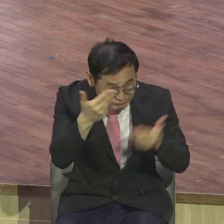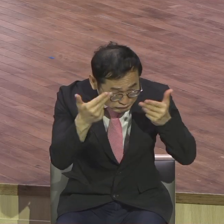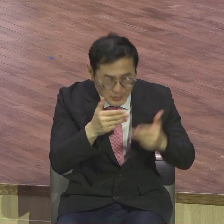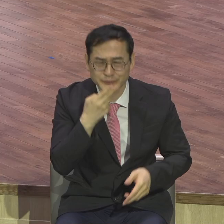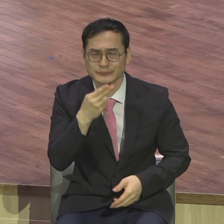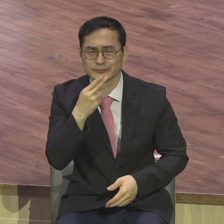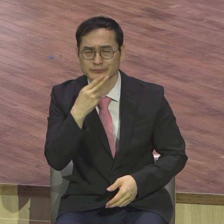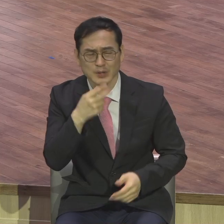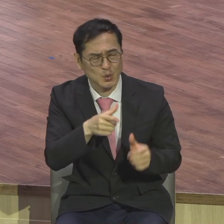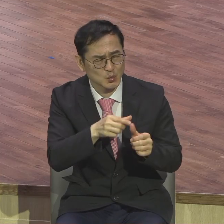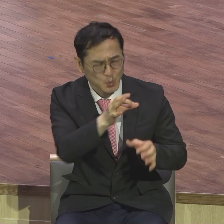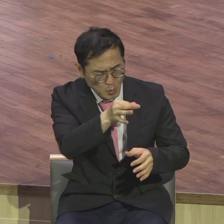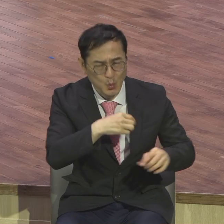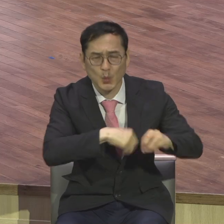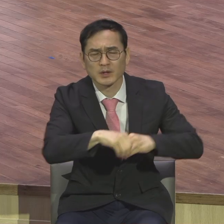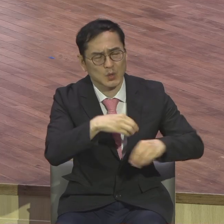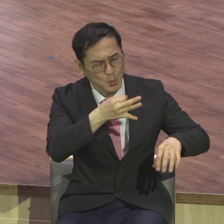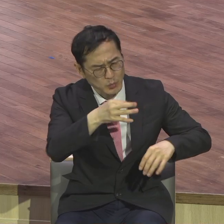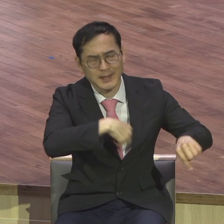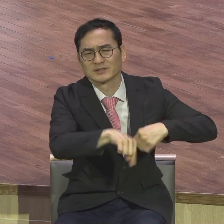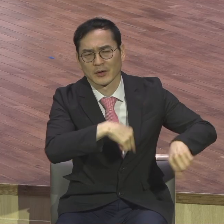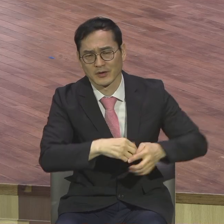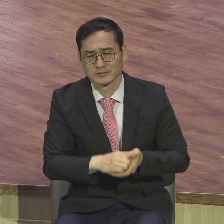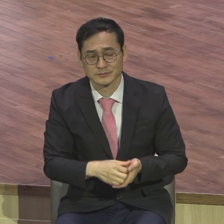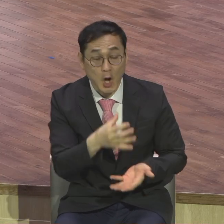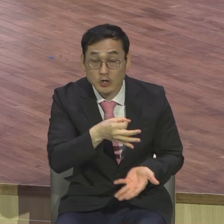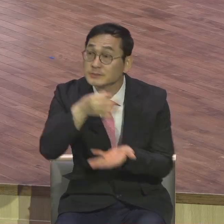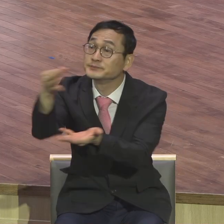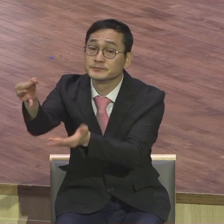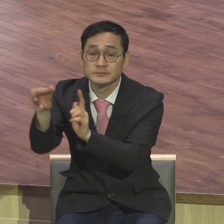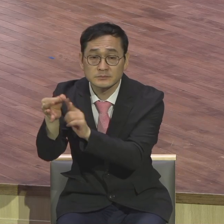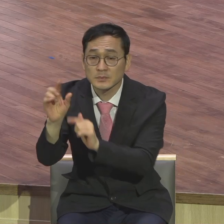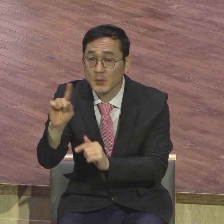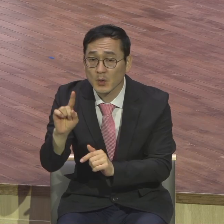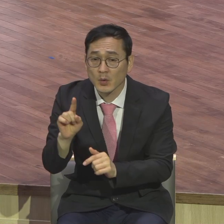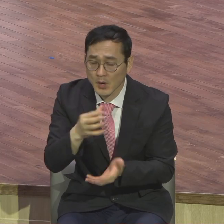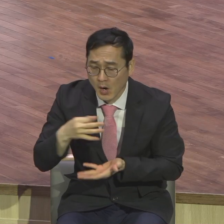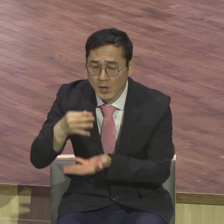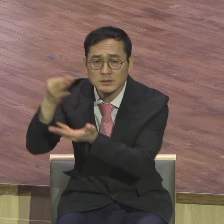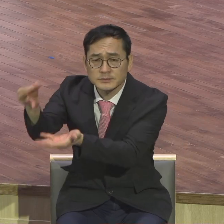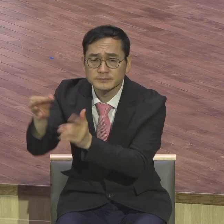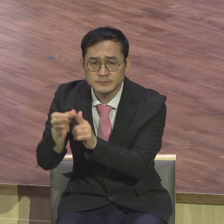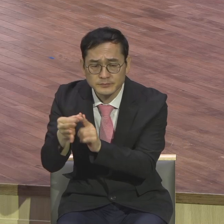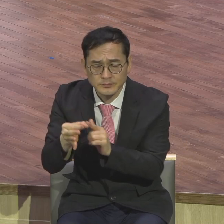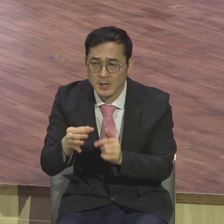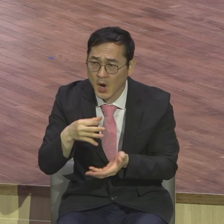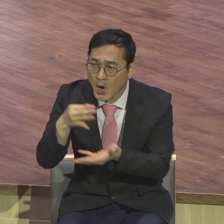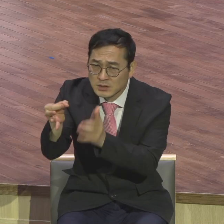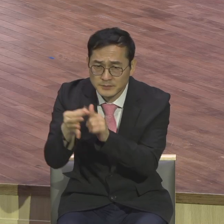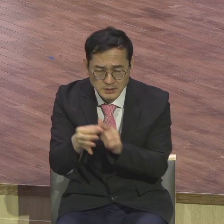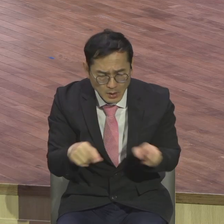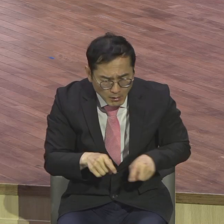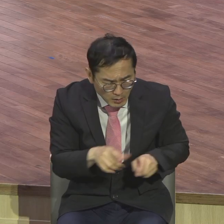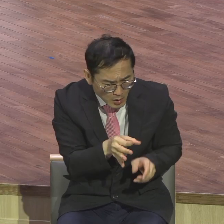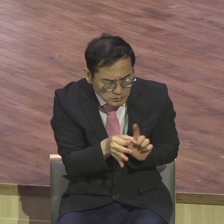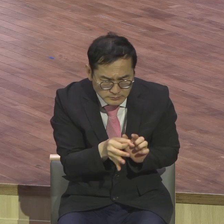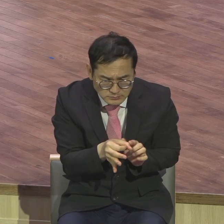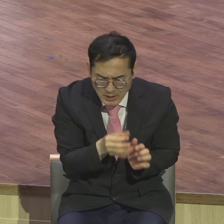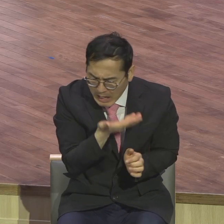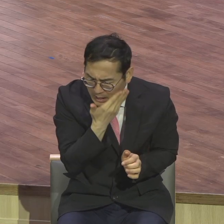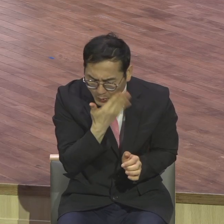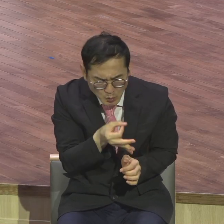그래서 헝금하는 겁니다. 왜 헝금하냐. 헝금을 왜 드리냐. 헝금 드리는 거 보면 그 사람이 돈의 종인지 돈을 다 써야 되는지 알 수 있어요.